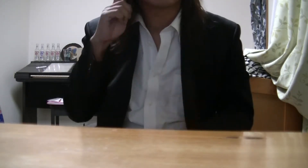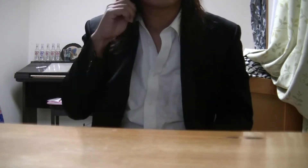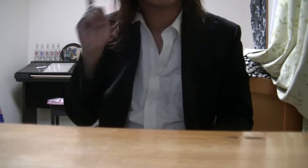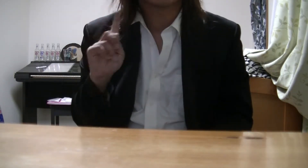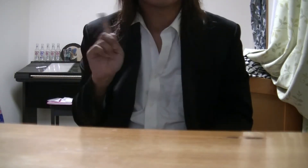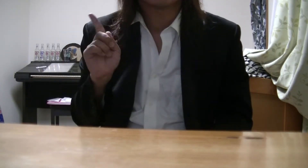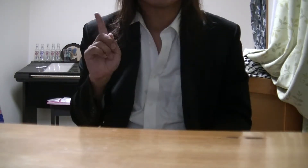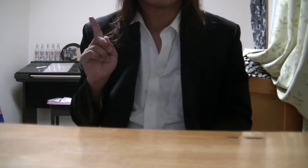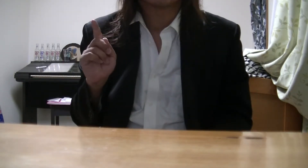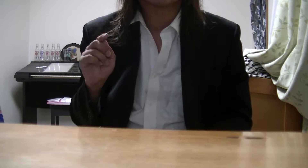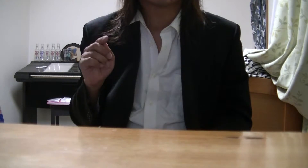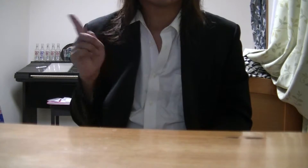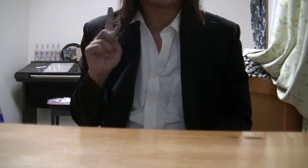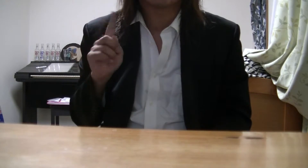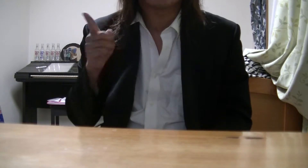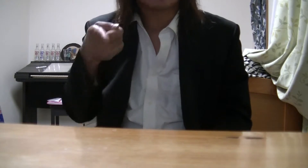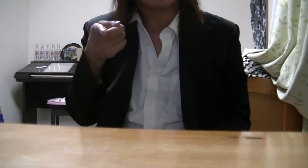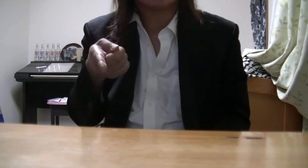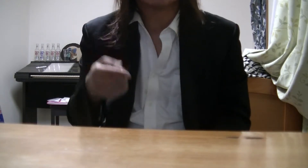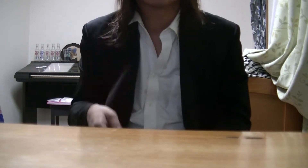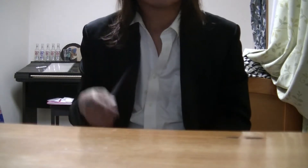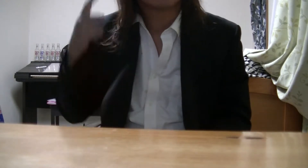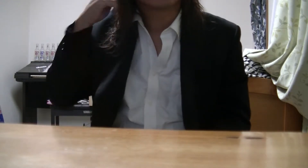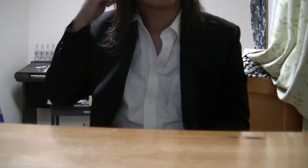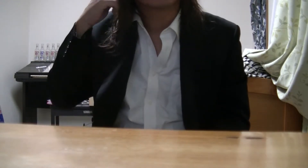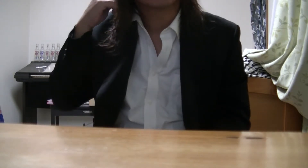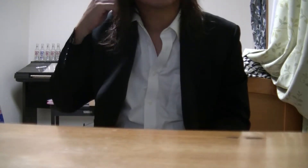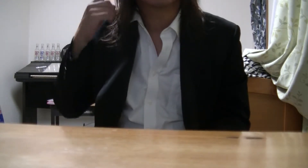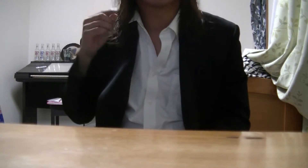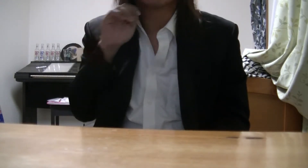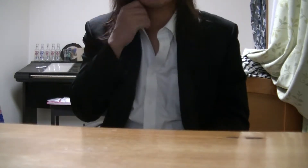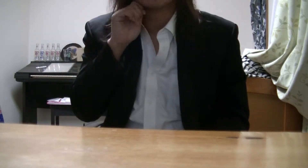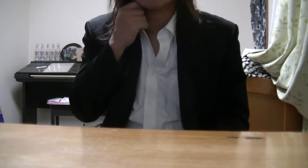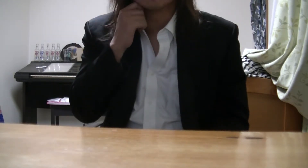なんだこいつはって思うのってまあまあ難しいんじゃないかな。